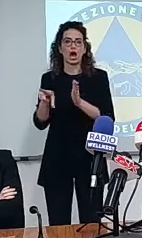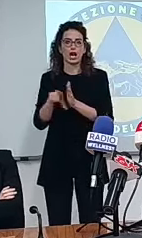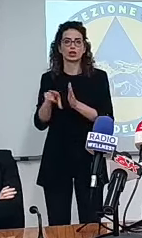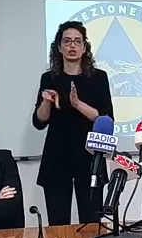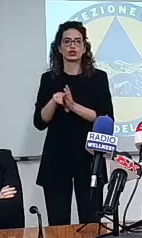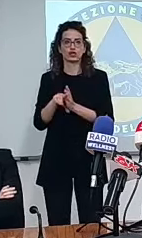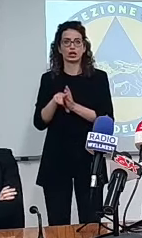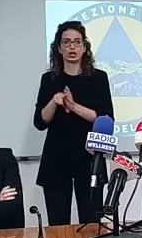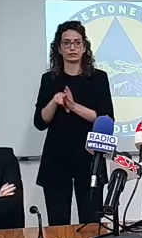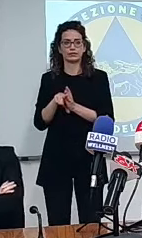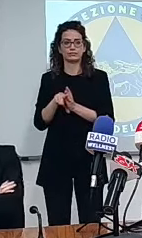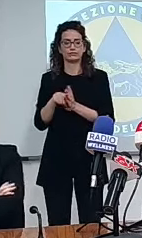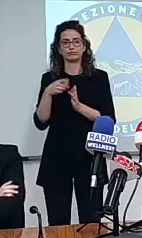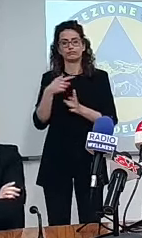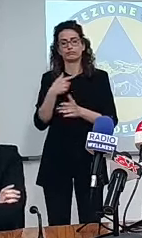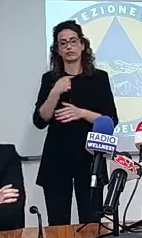che